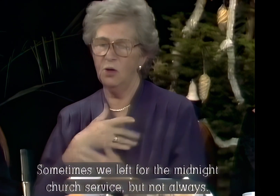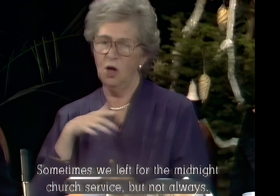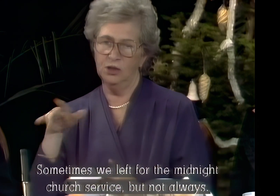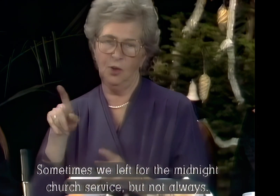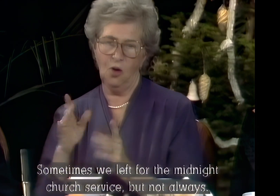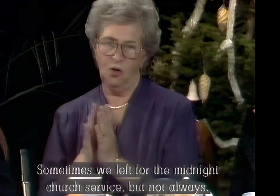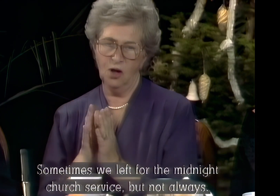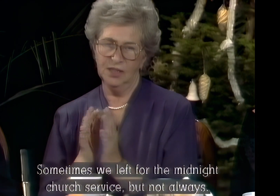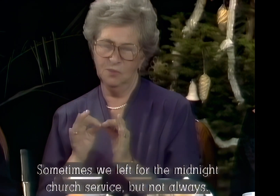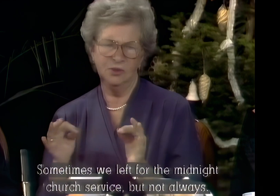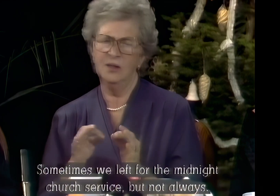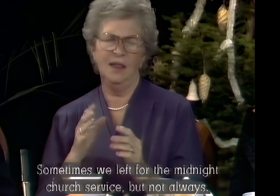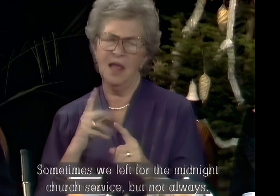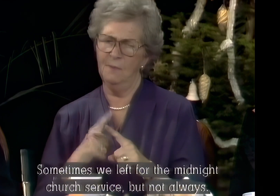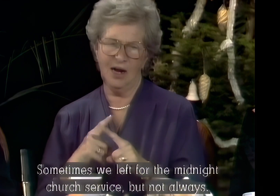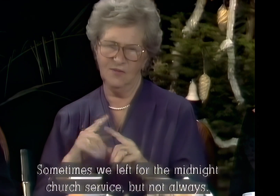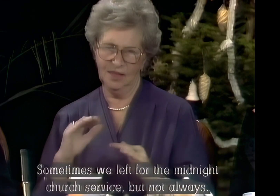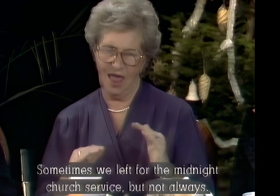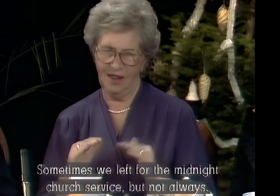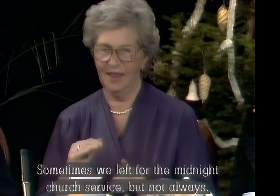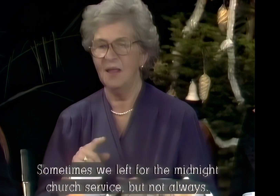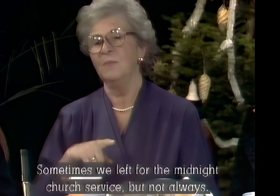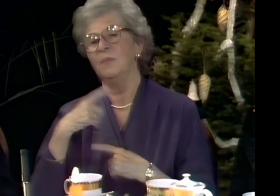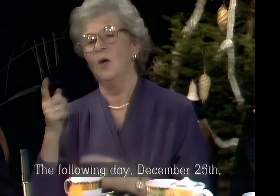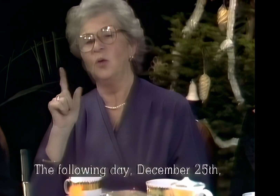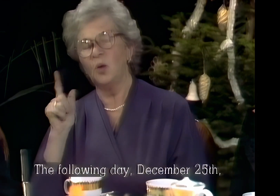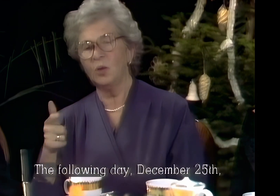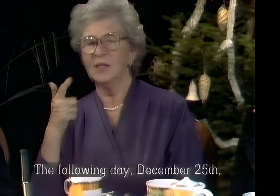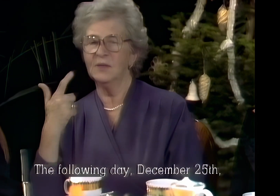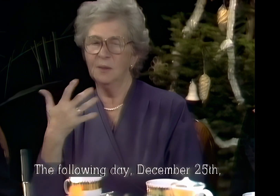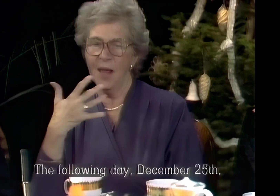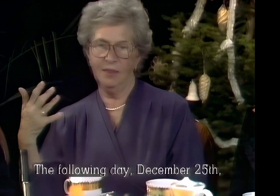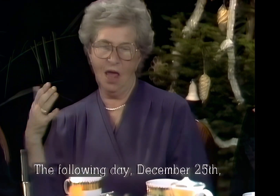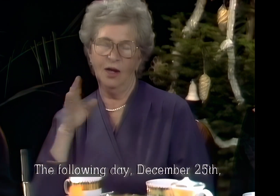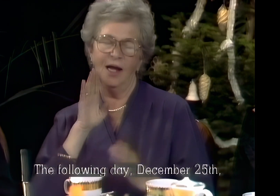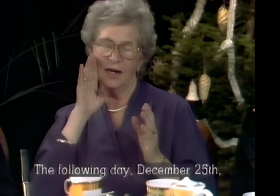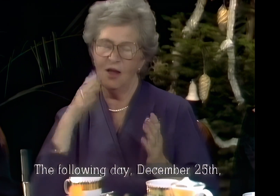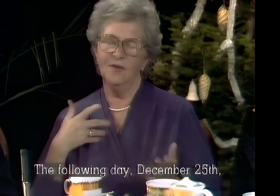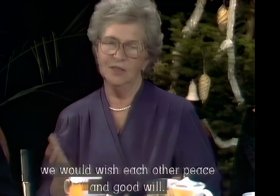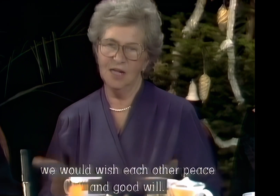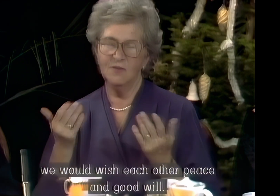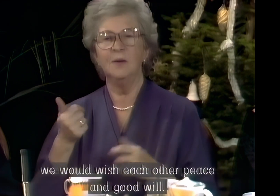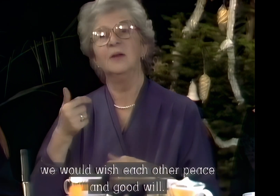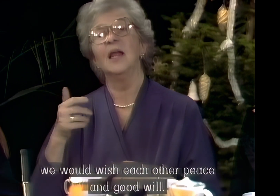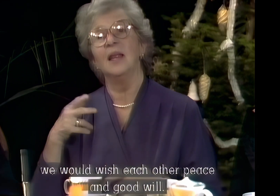Někdy jsme chodili na půlnoční mši, nebylo to pravidelně. Druhý den, 25.